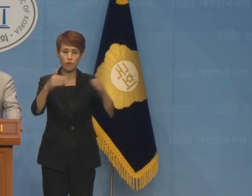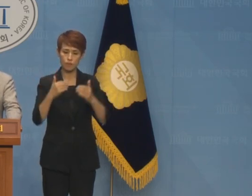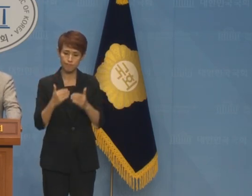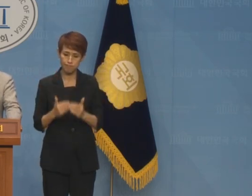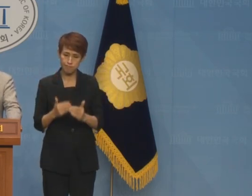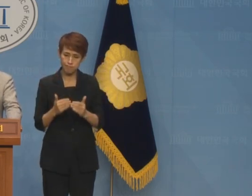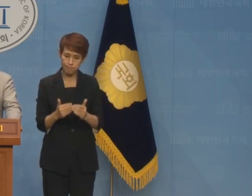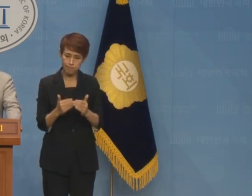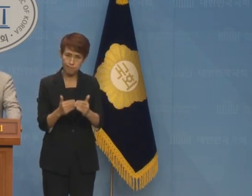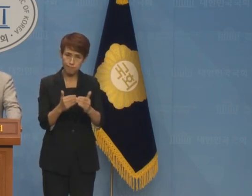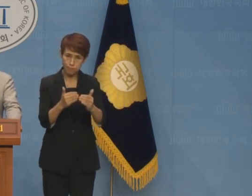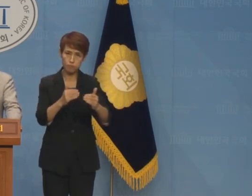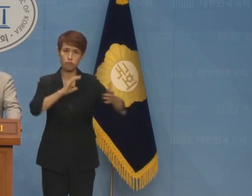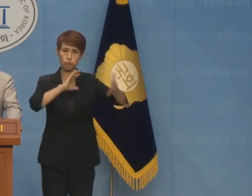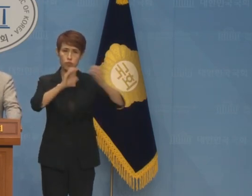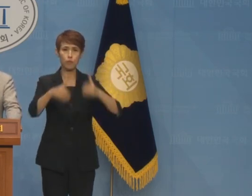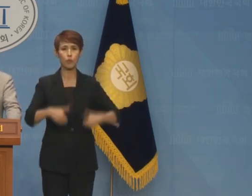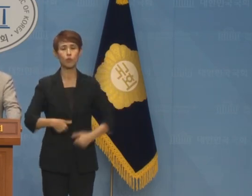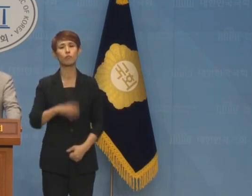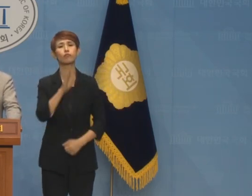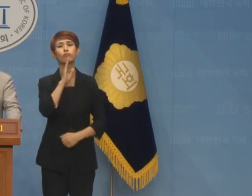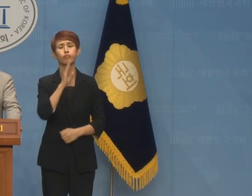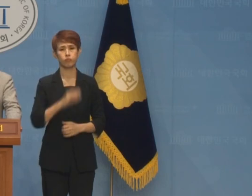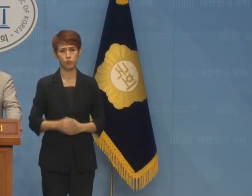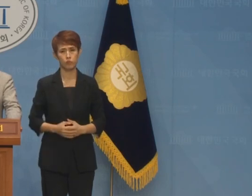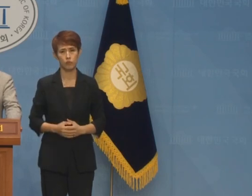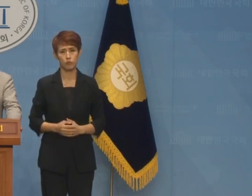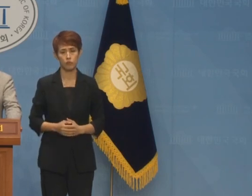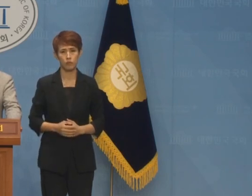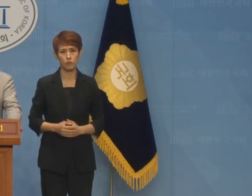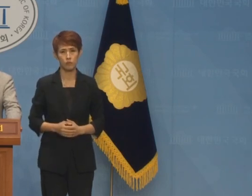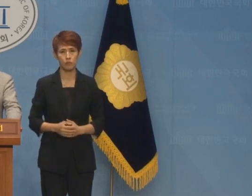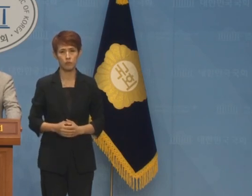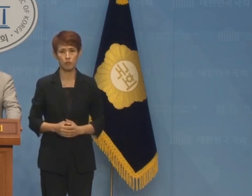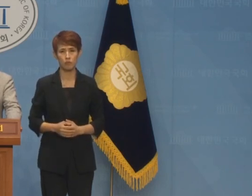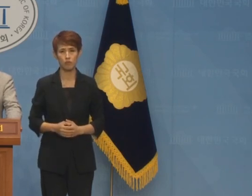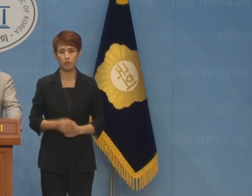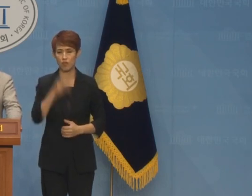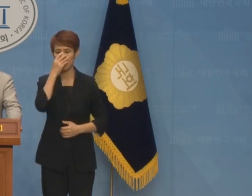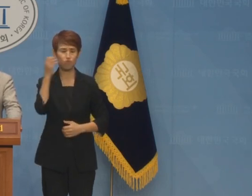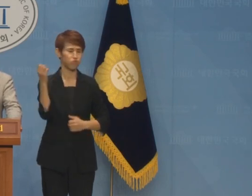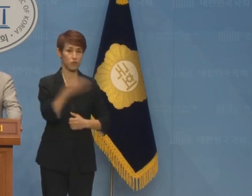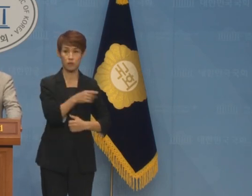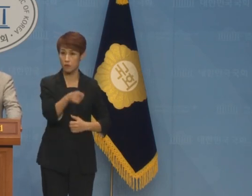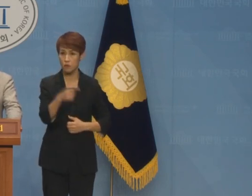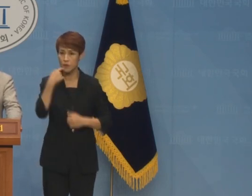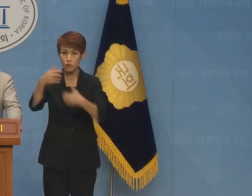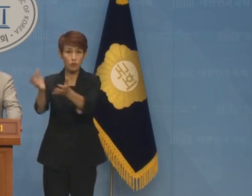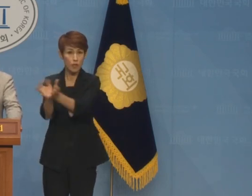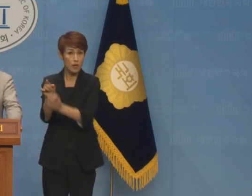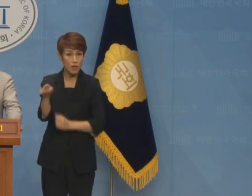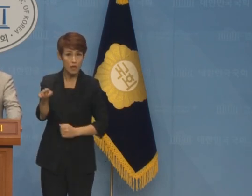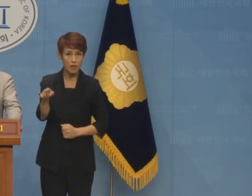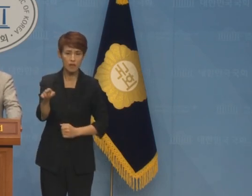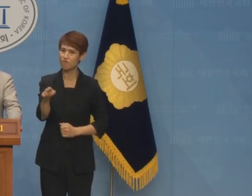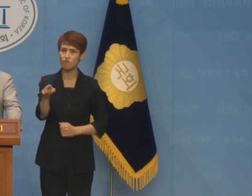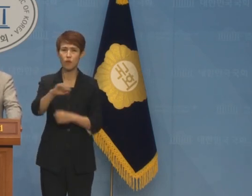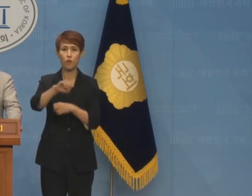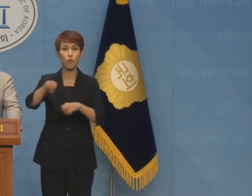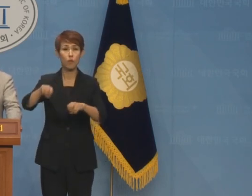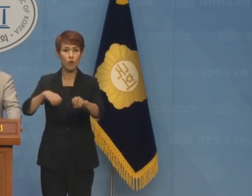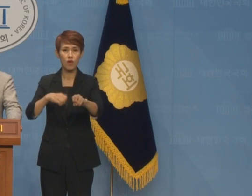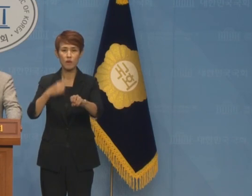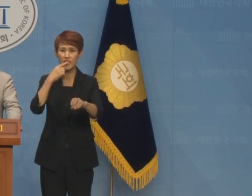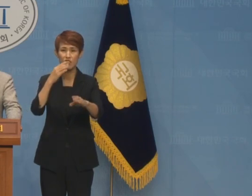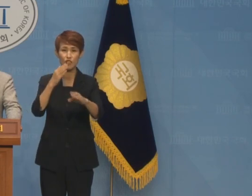토대로 논의되어야 할 것입니다 이조차 외면하고 무시하는 민주당이라는 차라리